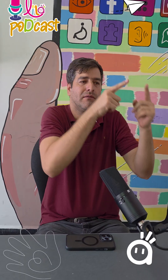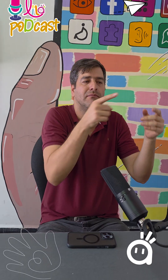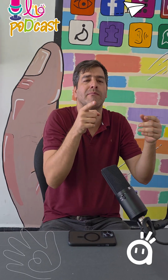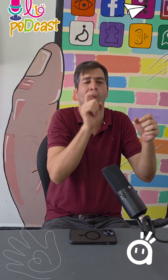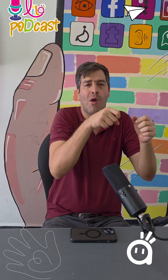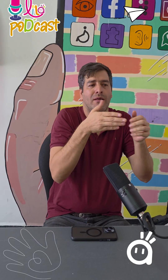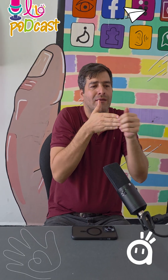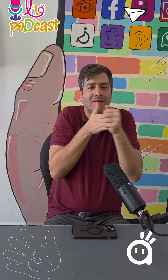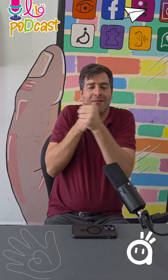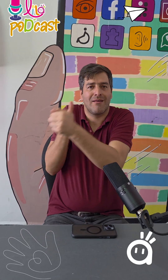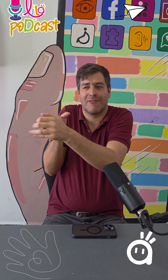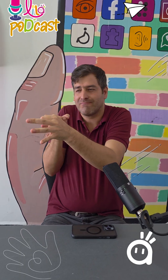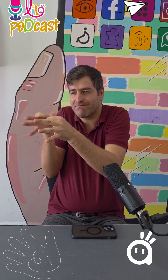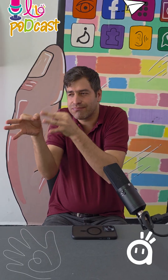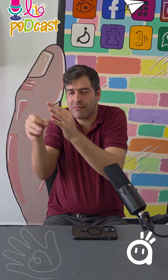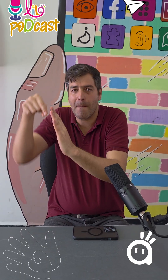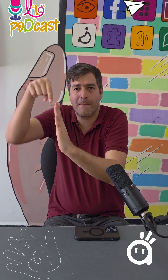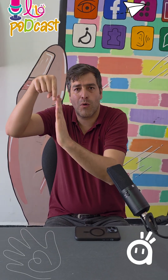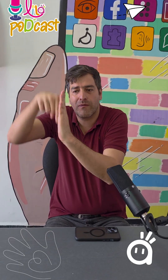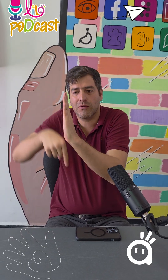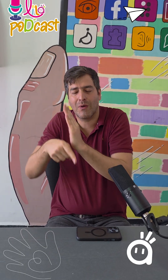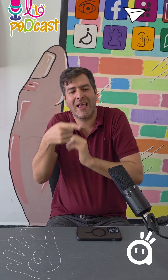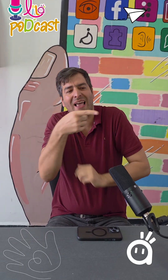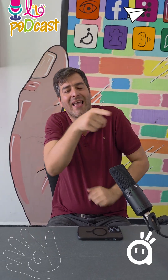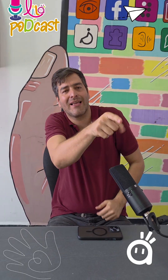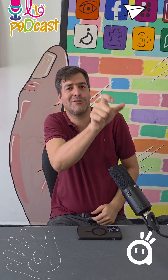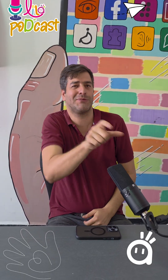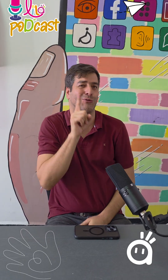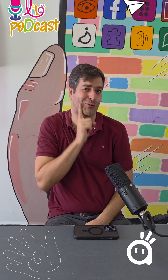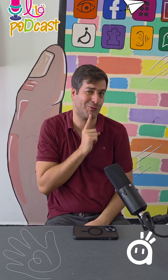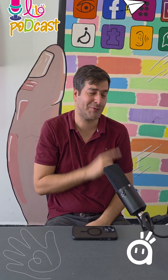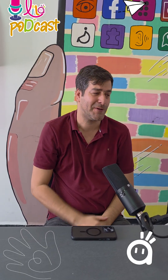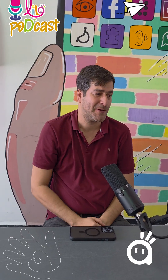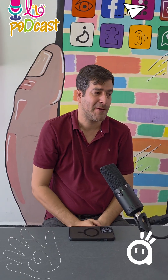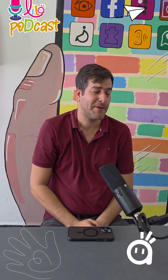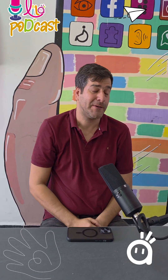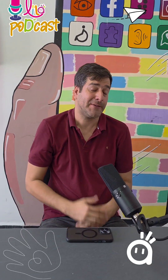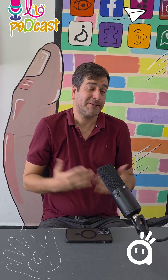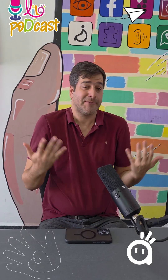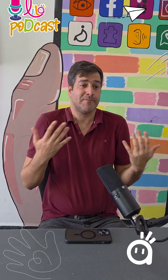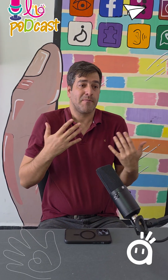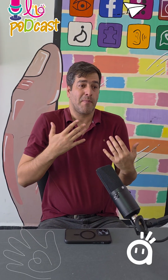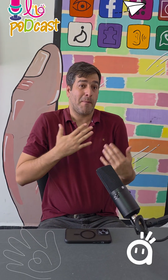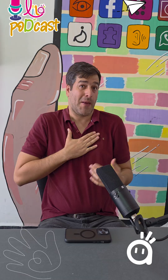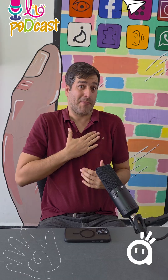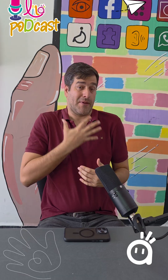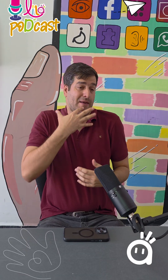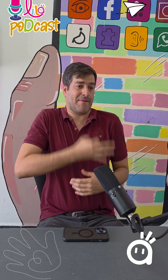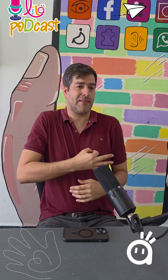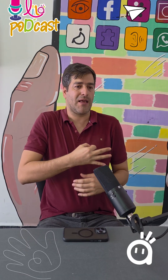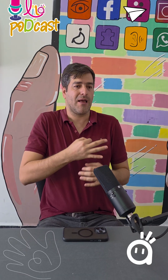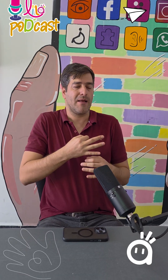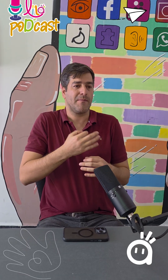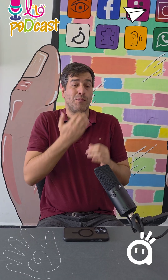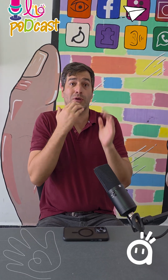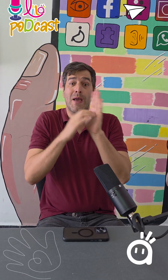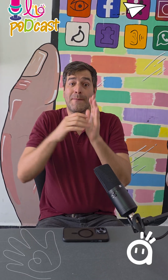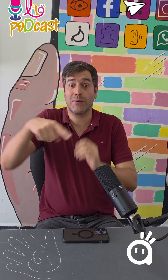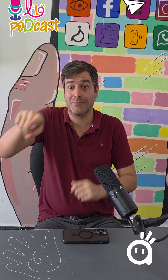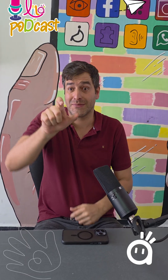de la inclusión debe primar siempre nuestras acciones y pensar siempre en las posibilidades de las personas sordas, en cómo podemos